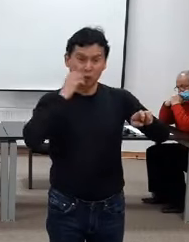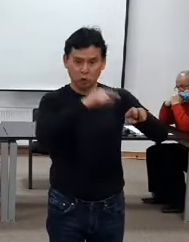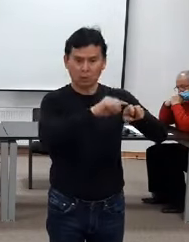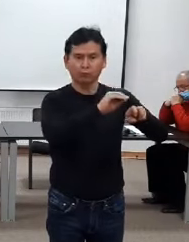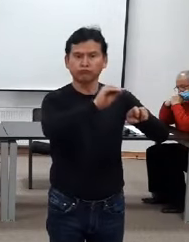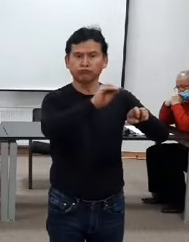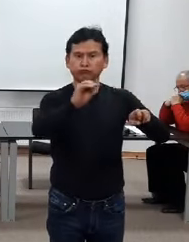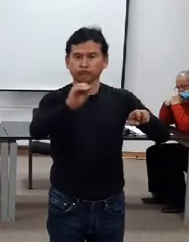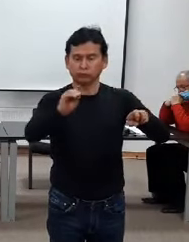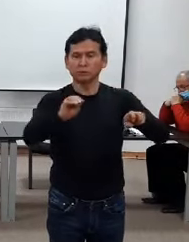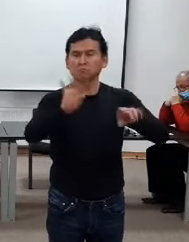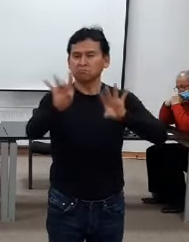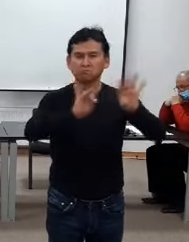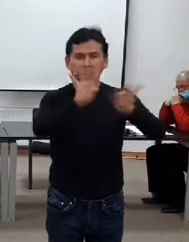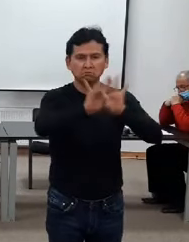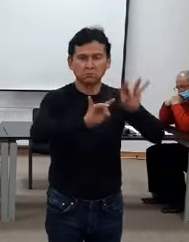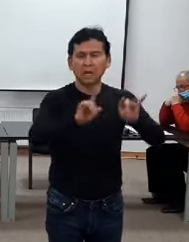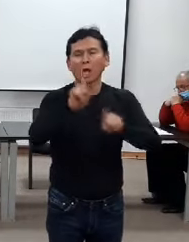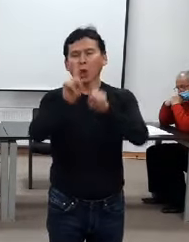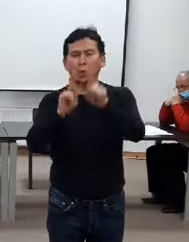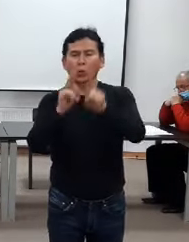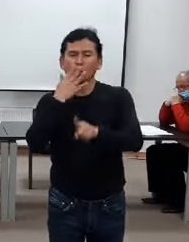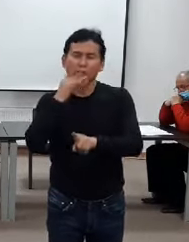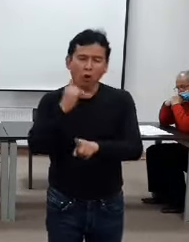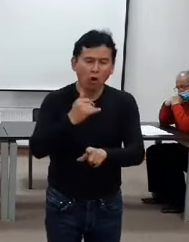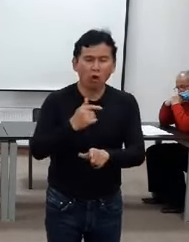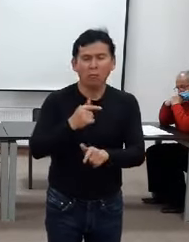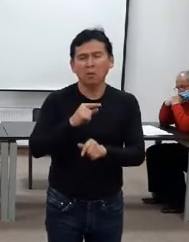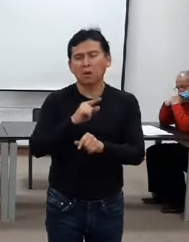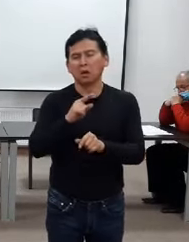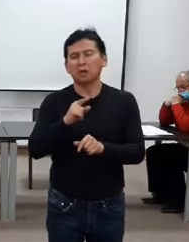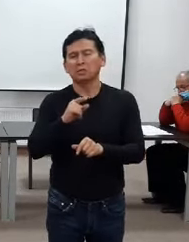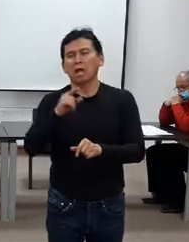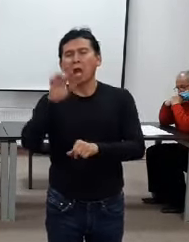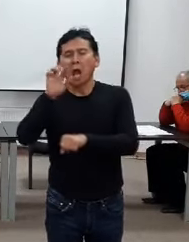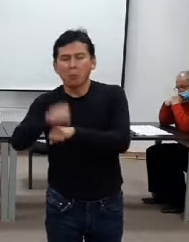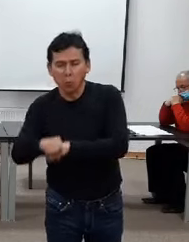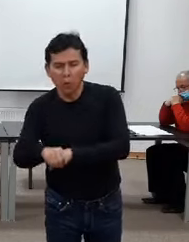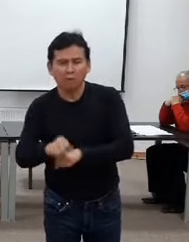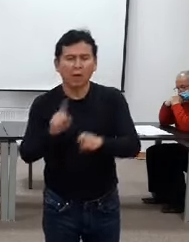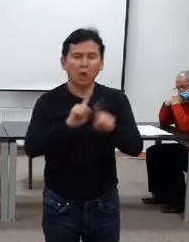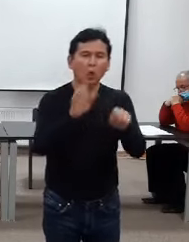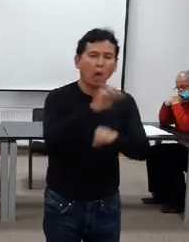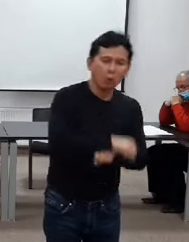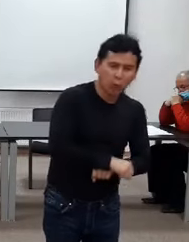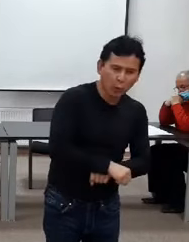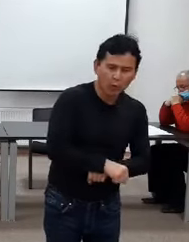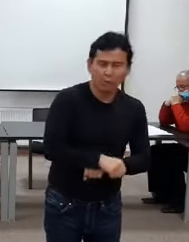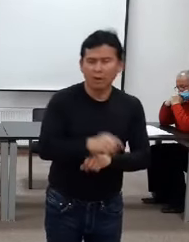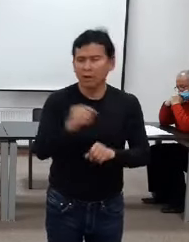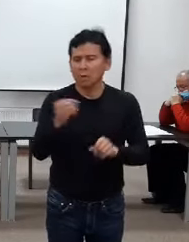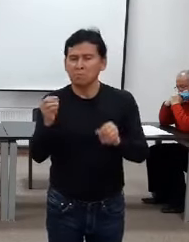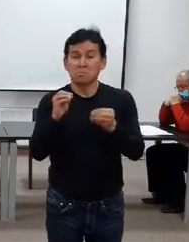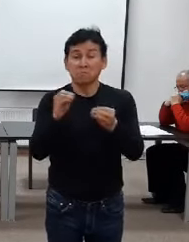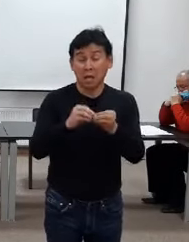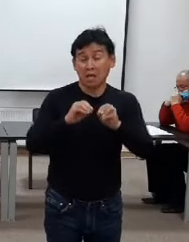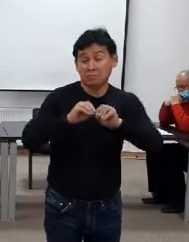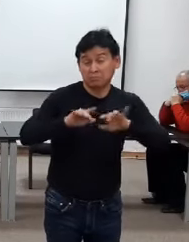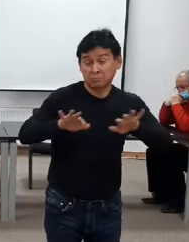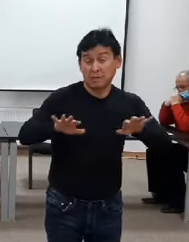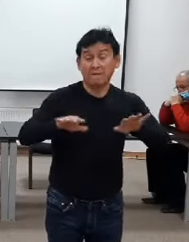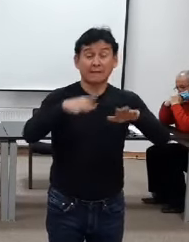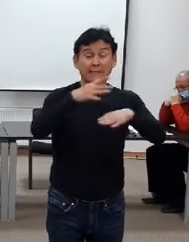allá de los cuestionamientos, bromas y comentarios negativos que también, ¿no es cierto?, se sumaron a este llamado de las filas